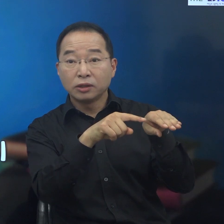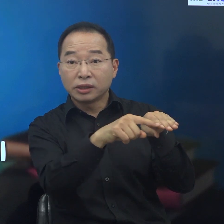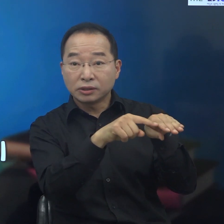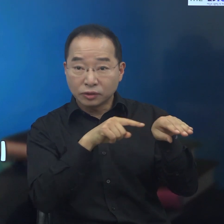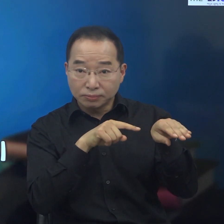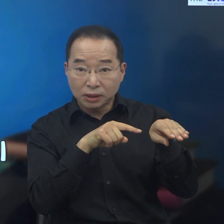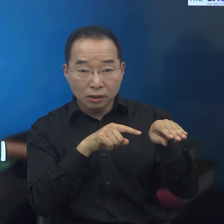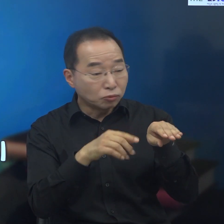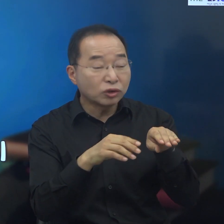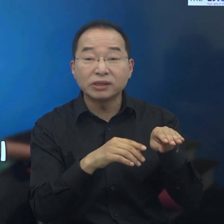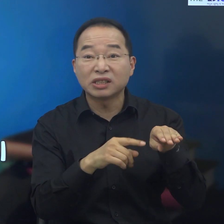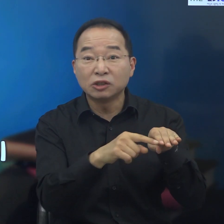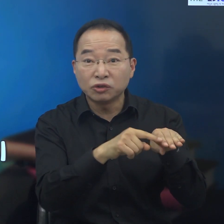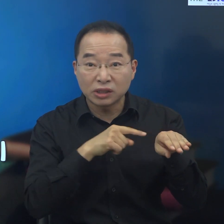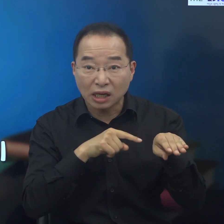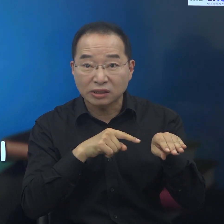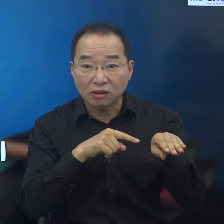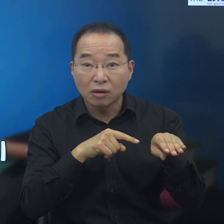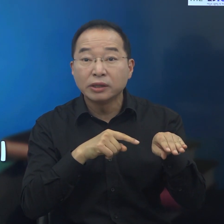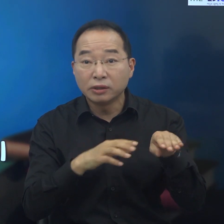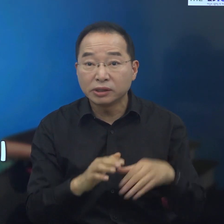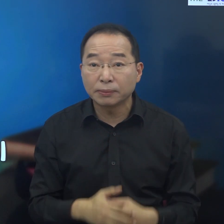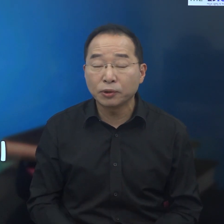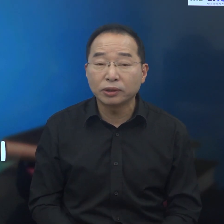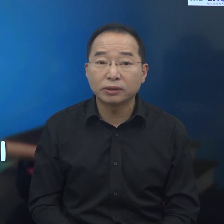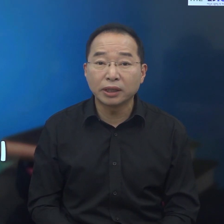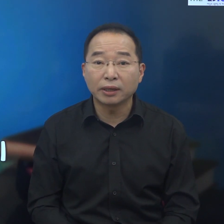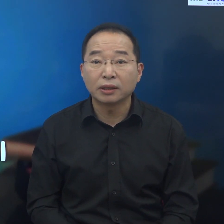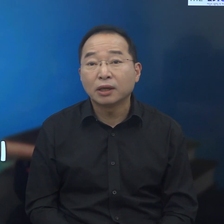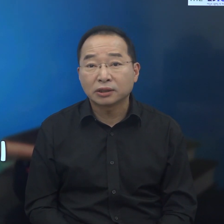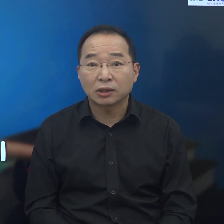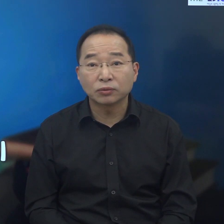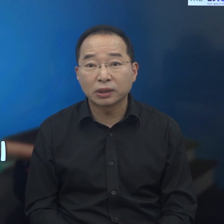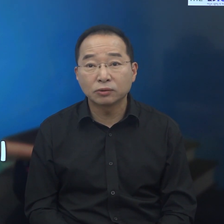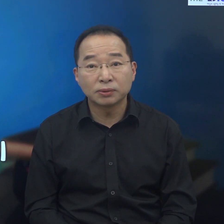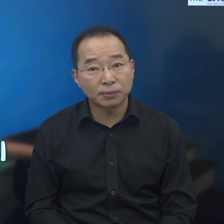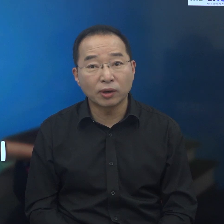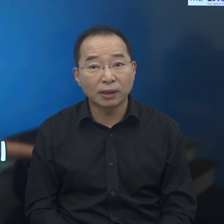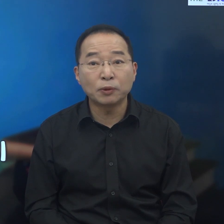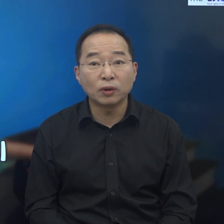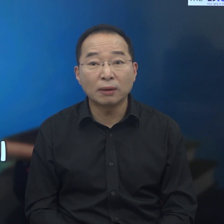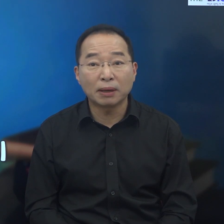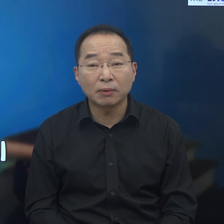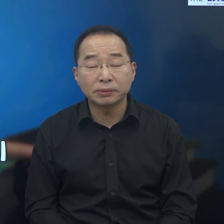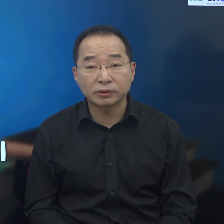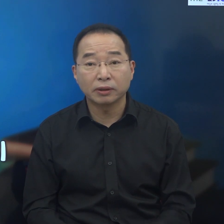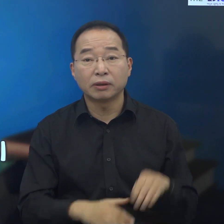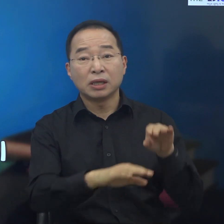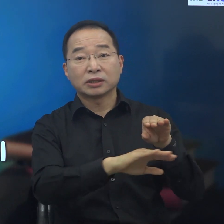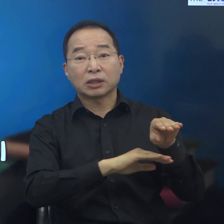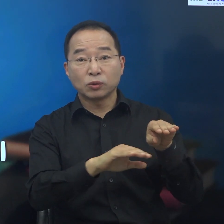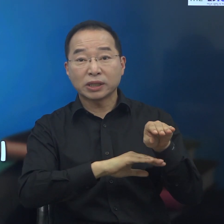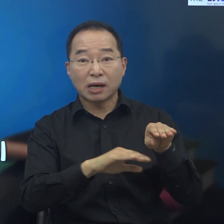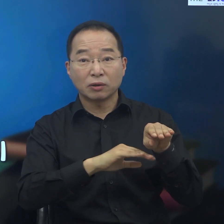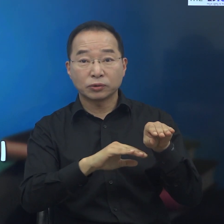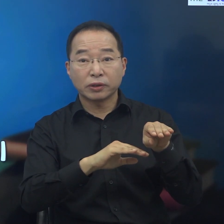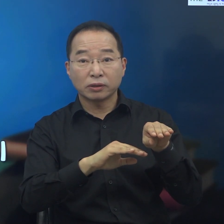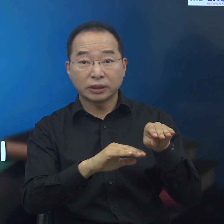이렇게 씁니다. 그럼 누가 이제 긁고 지나갔어. 이런 식의 표현인데 자동차는 좀 특별하게 표현하는 방법이 있어요. 자동차 하는선 그 다음